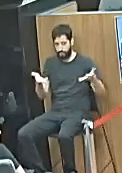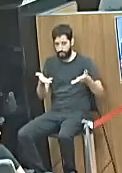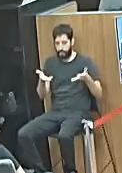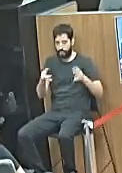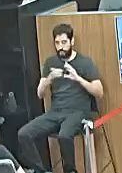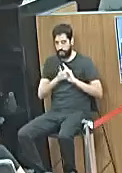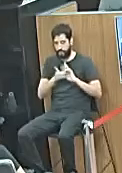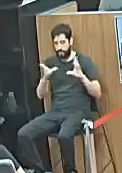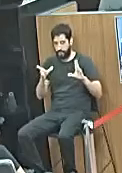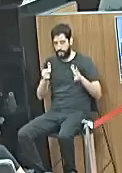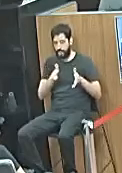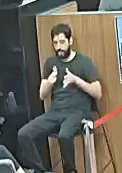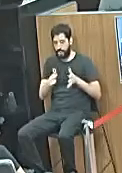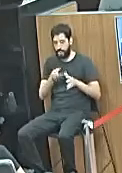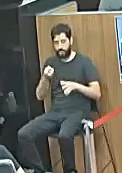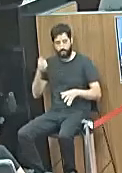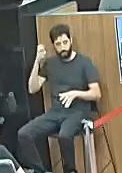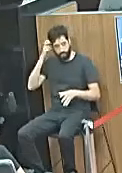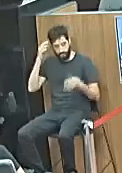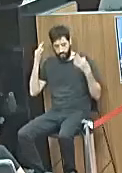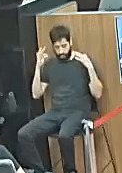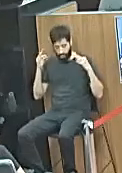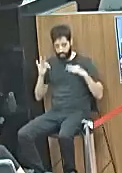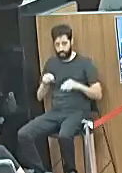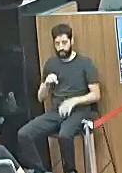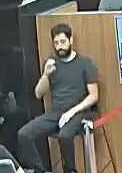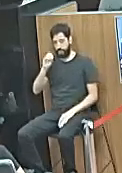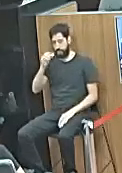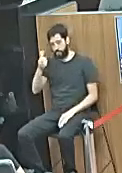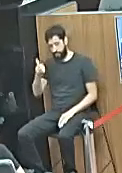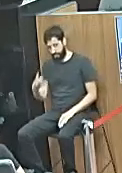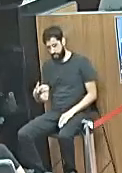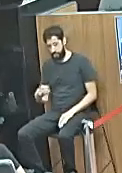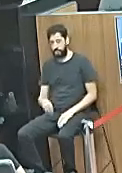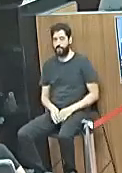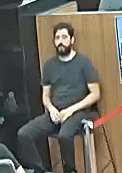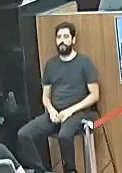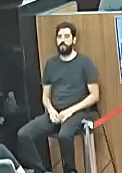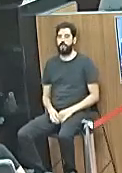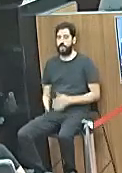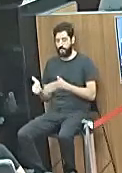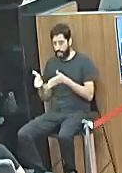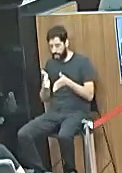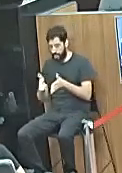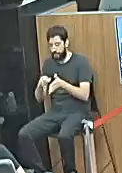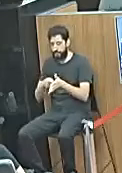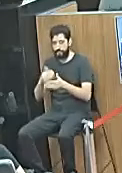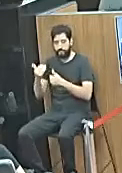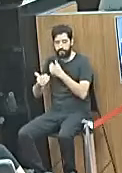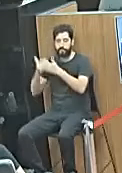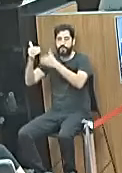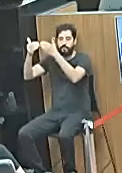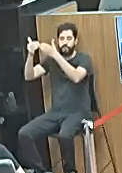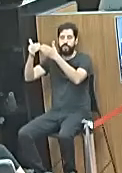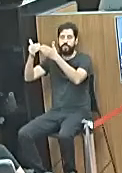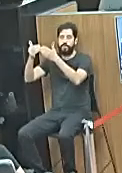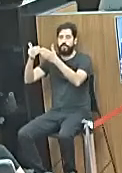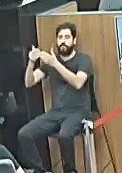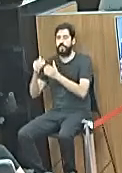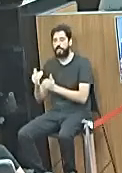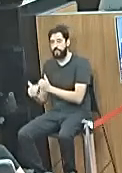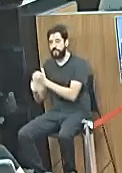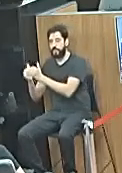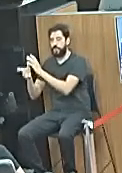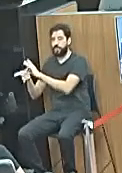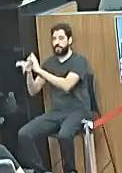democratização e acesso à cultura e ao turismo 0 64 caminhos para o desenvolvimento de desenvolvimento e